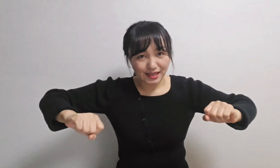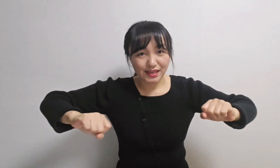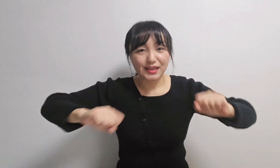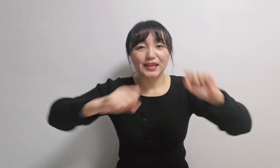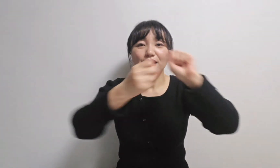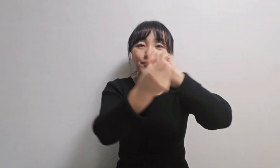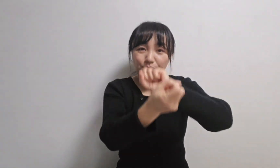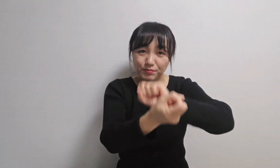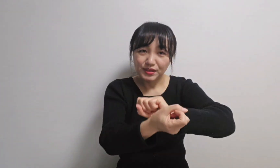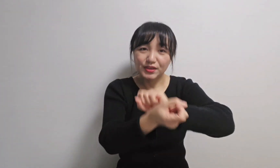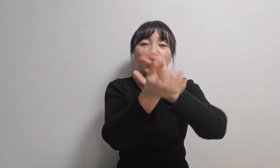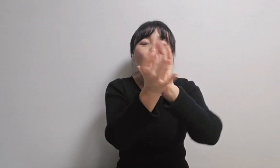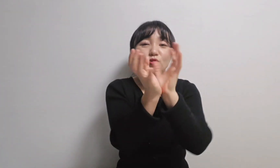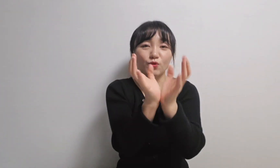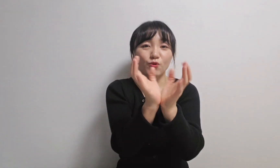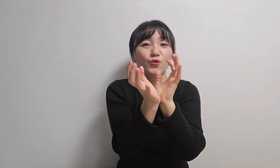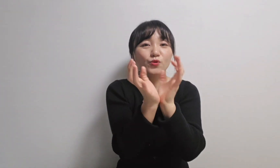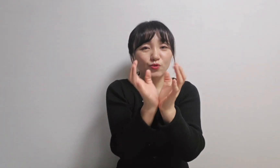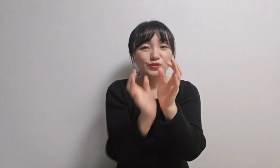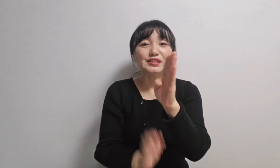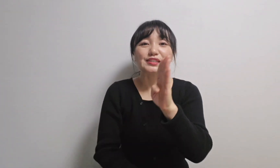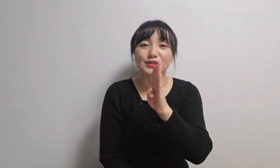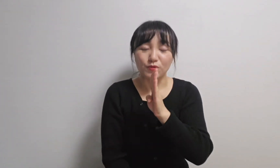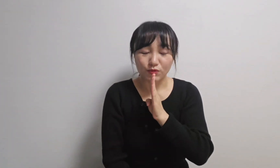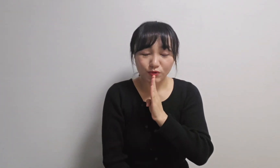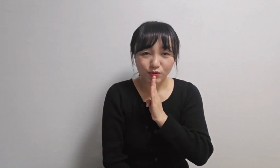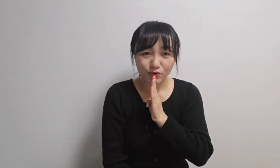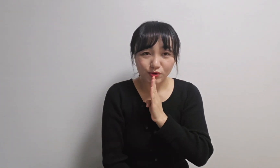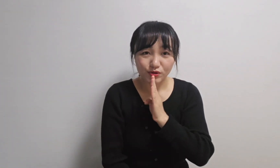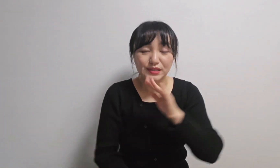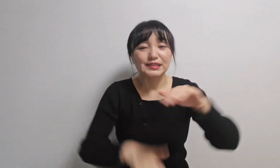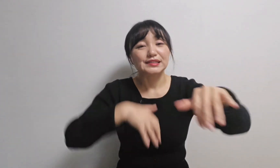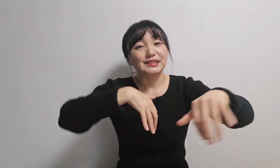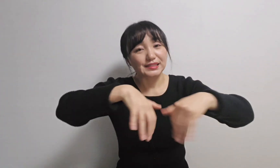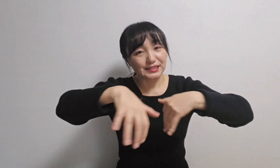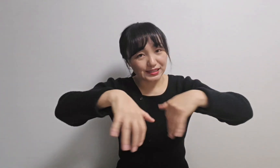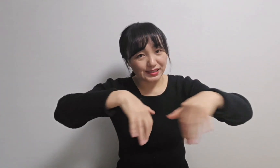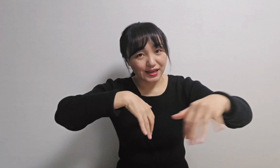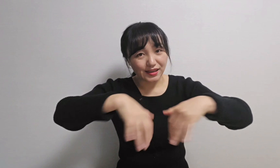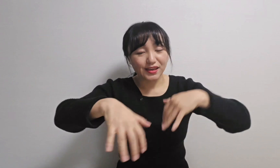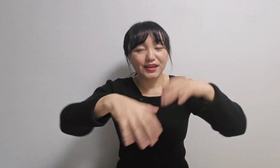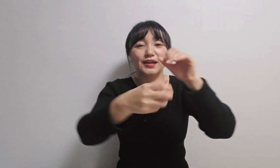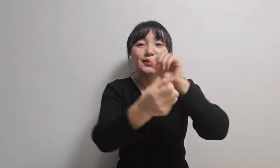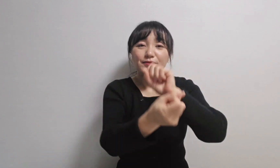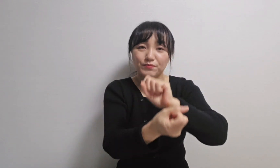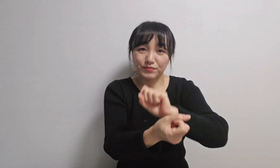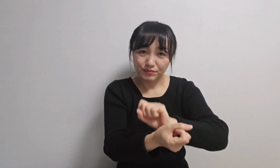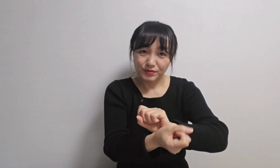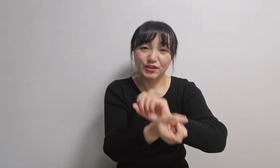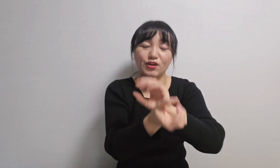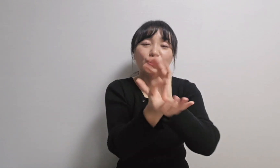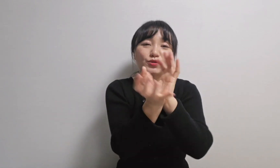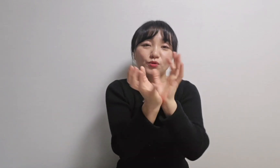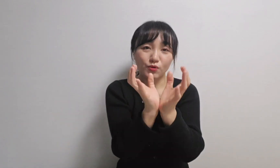들에 피어도 꽃이고, 길가에 피어도